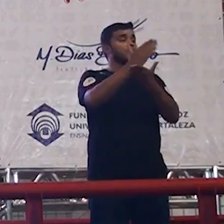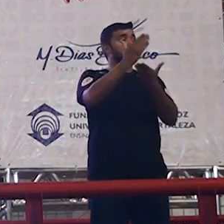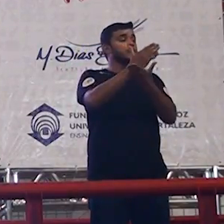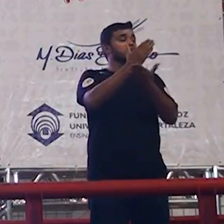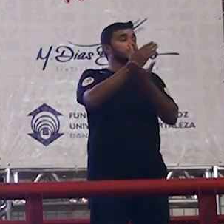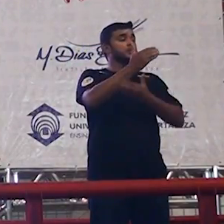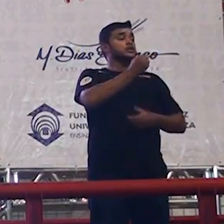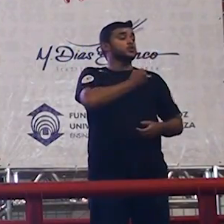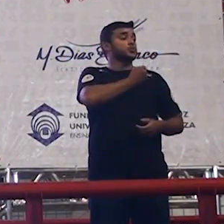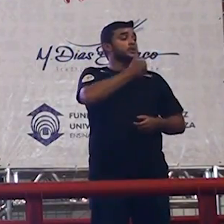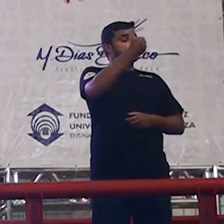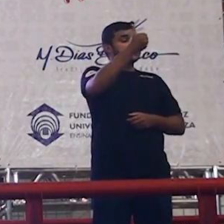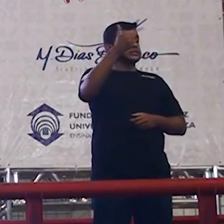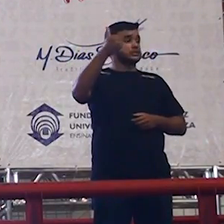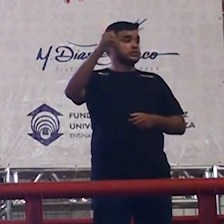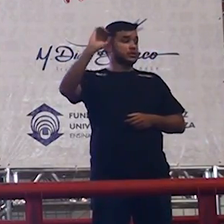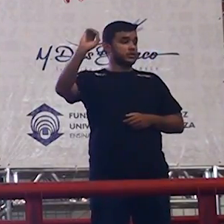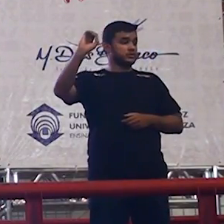página 110.